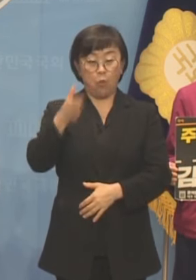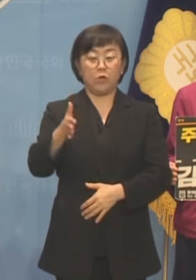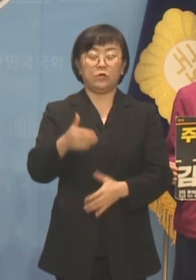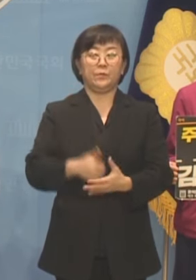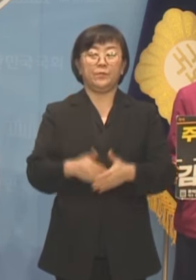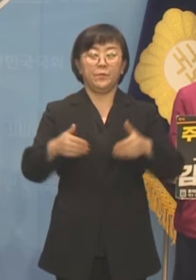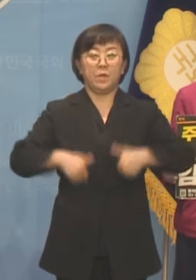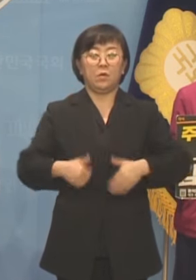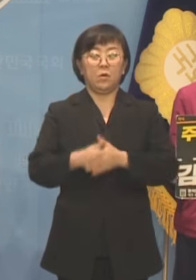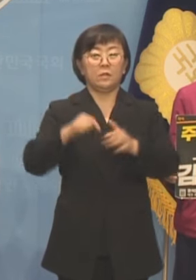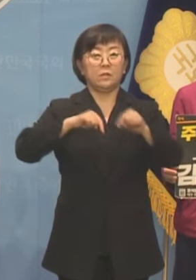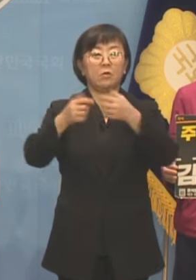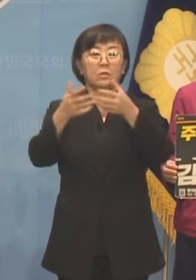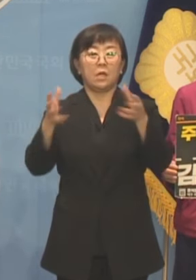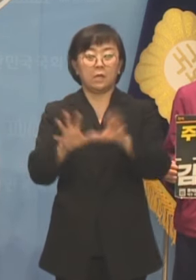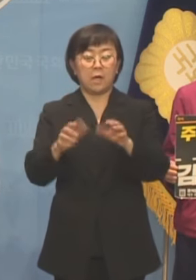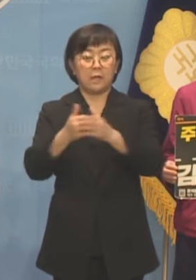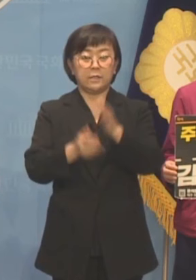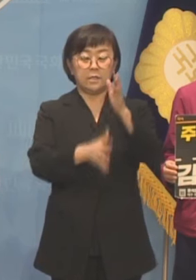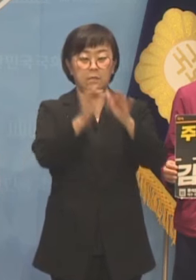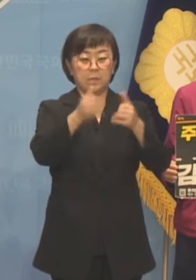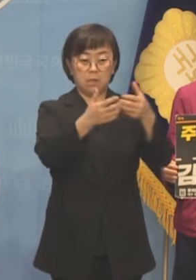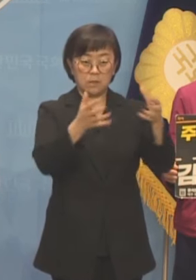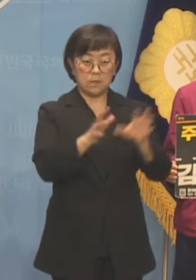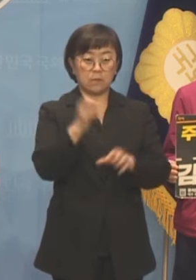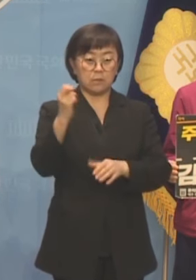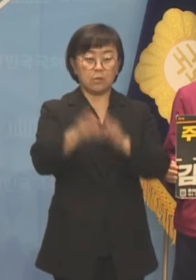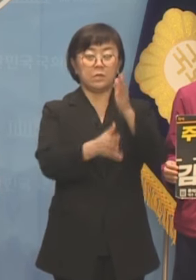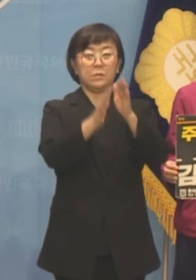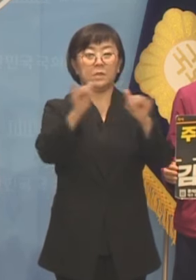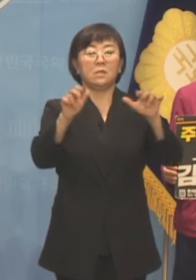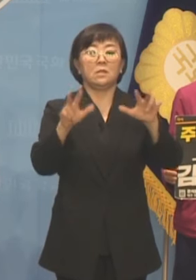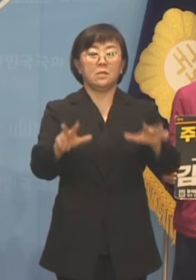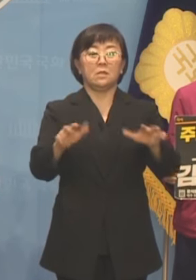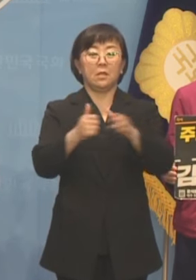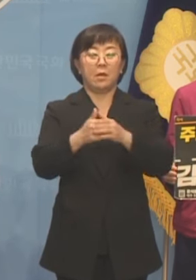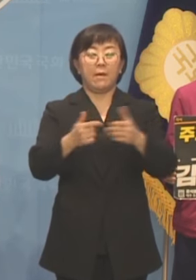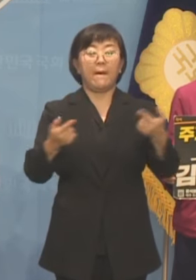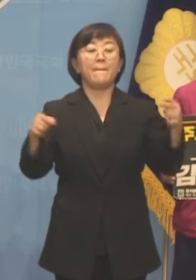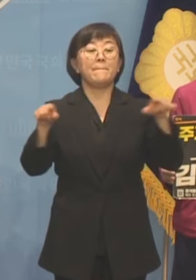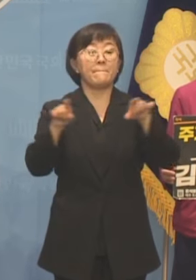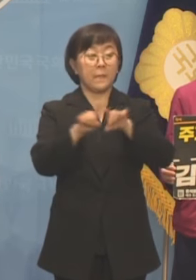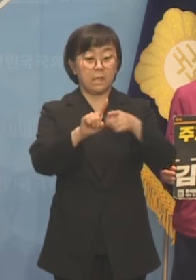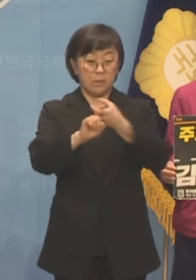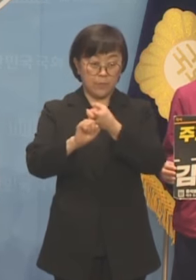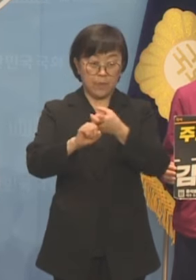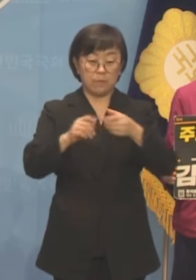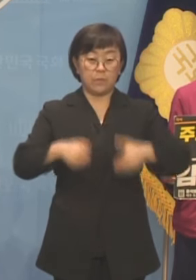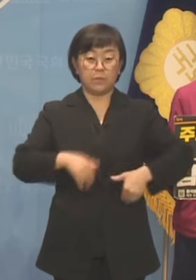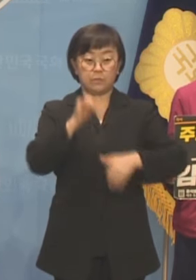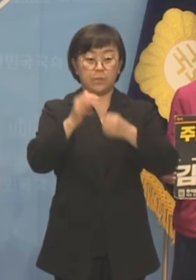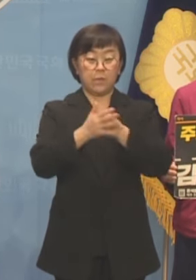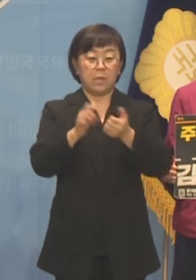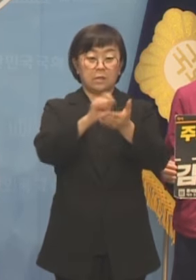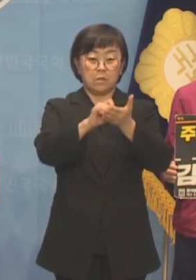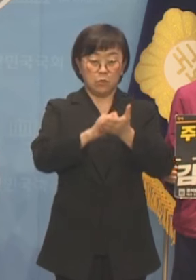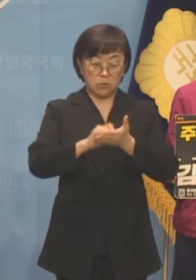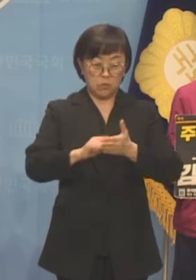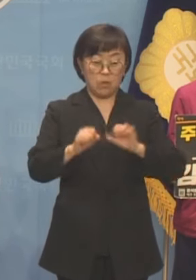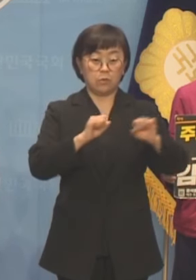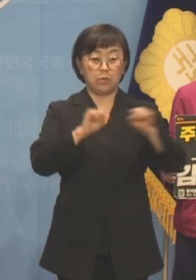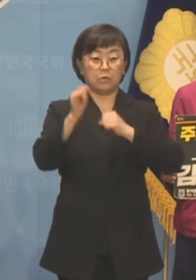됩니다 정당과 시민단체 그리고 시민들이 이제 함께 연대해야 됩니다 서명운동을